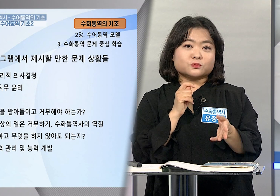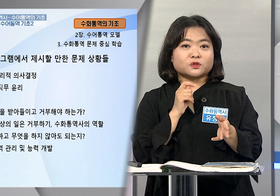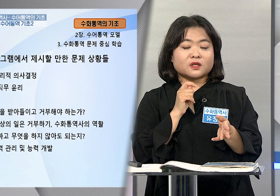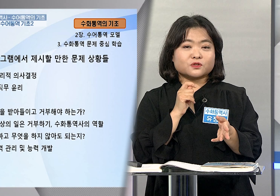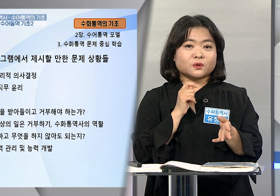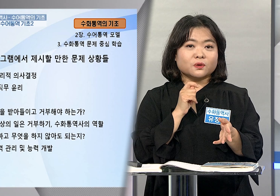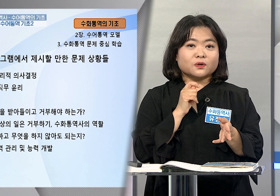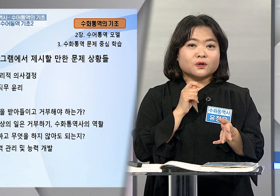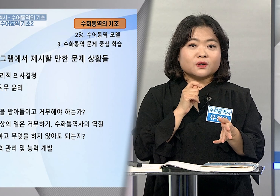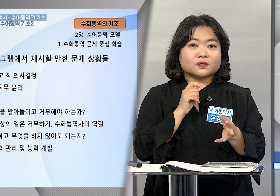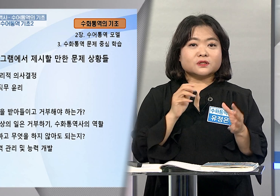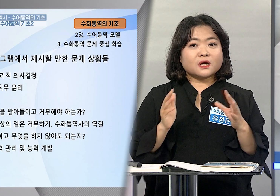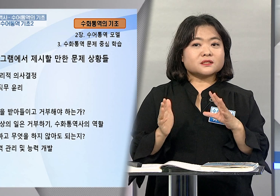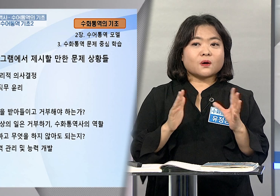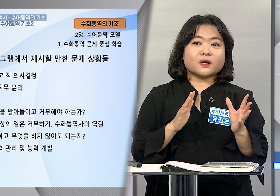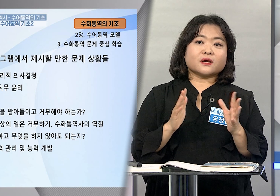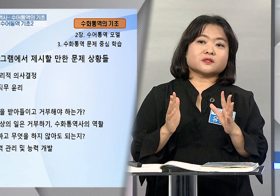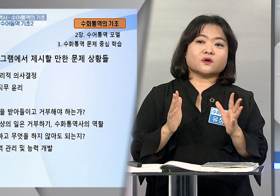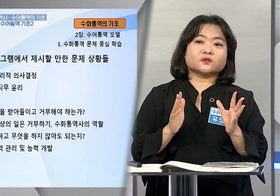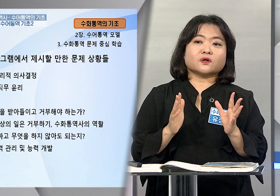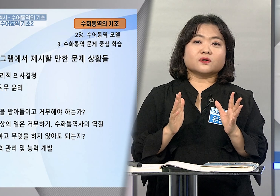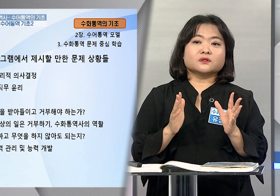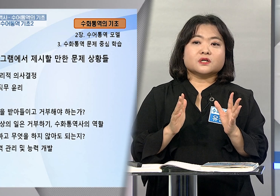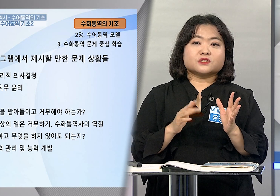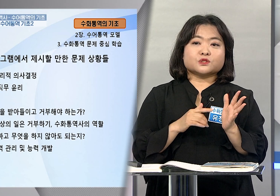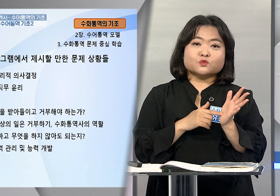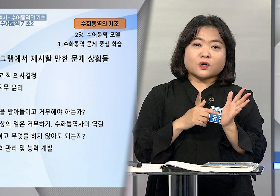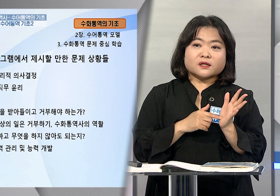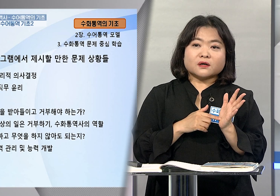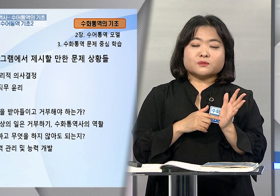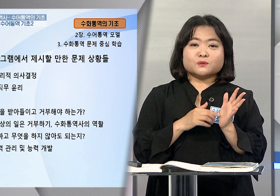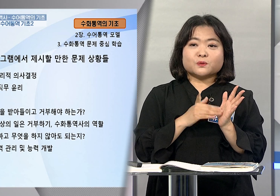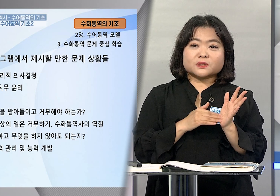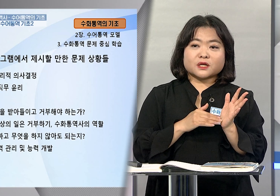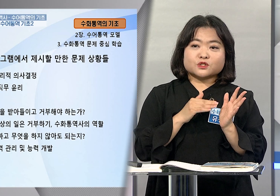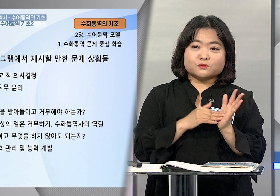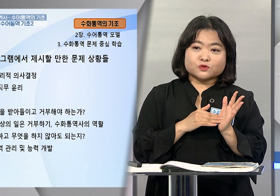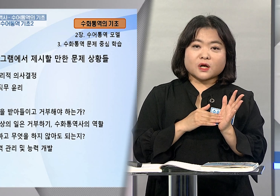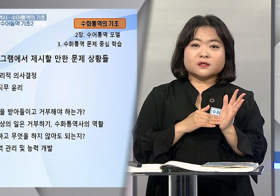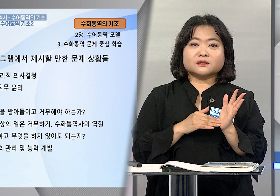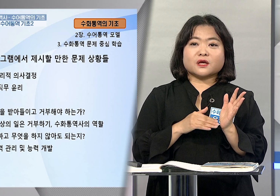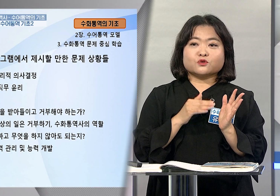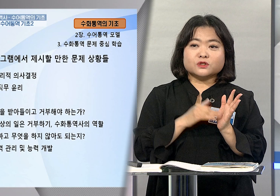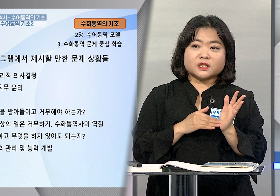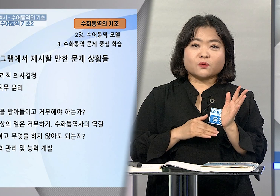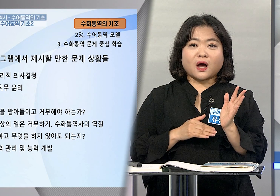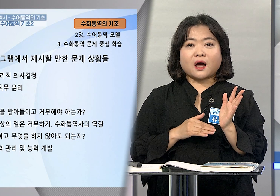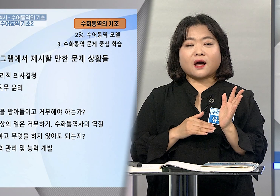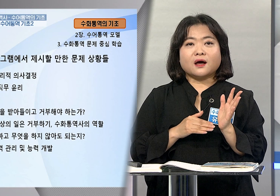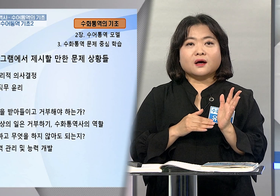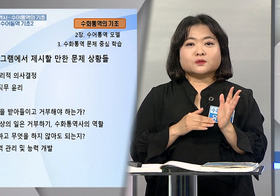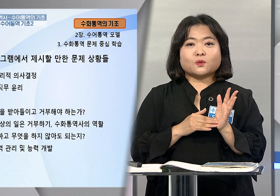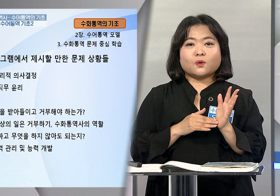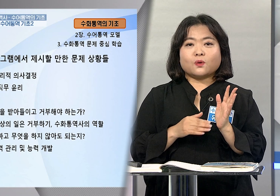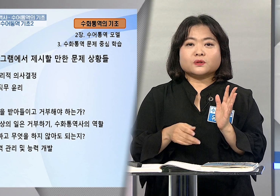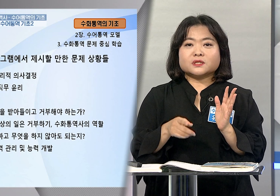어떻게 되죠? 그러한 상황에서 어떤 직무 관련, 비밀 보장의 직무 관련의 윤리와 또 이